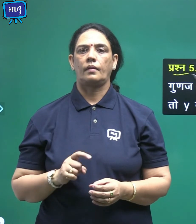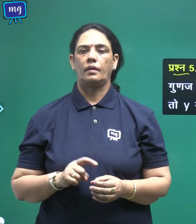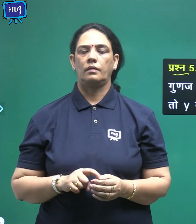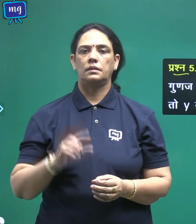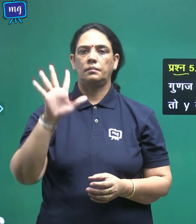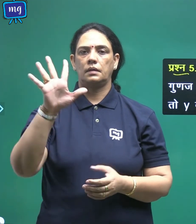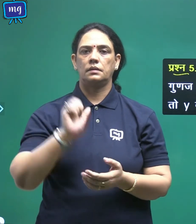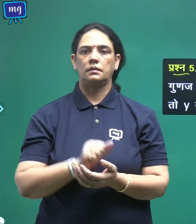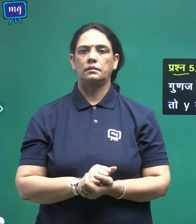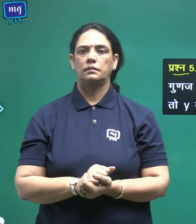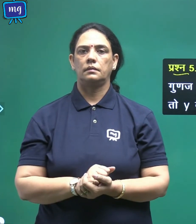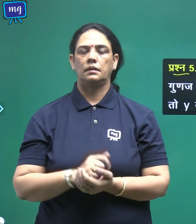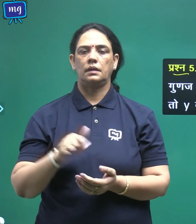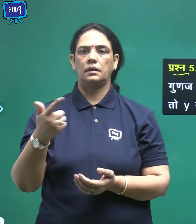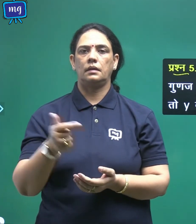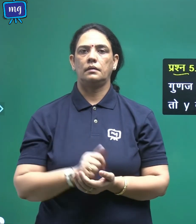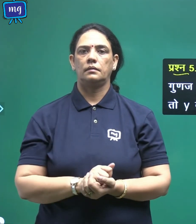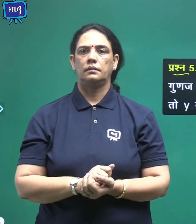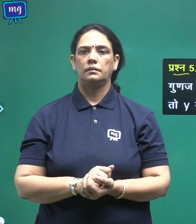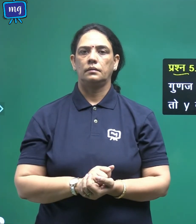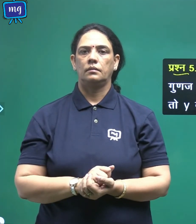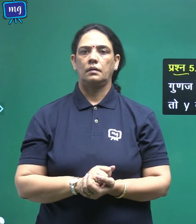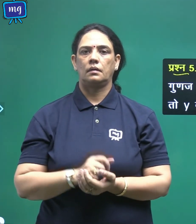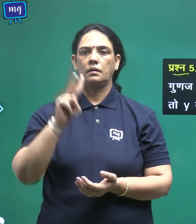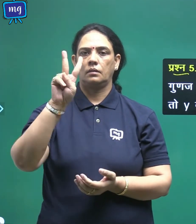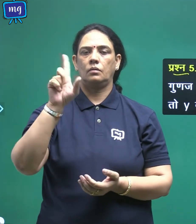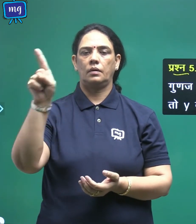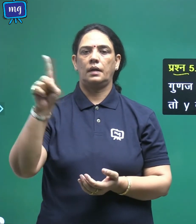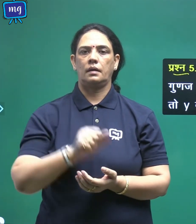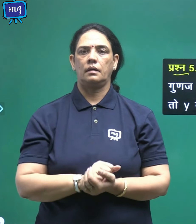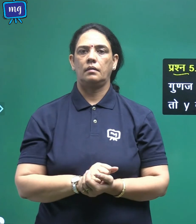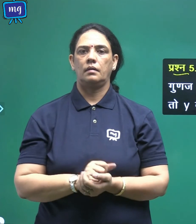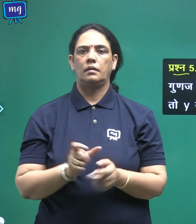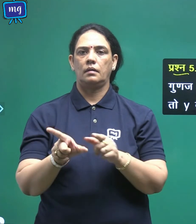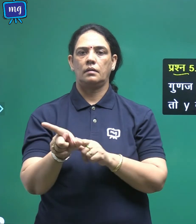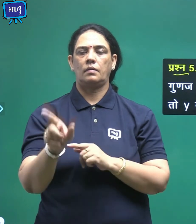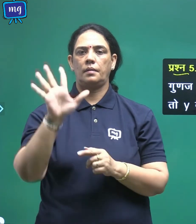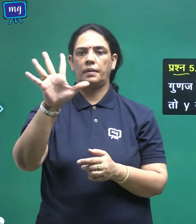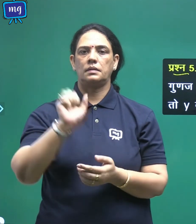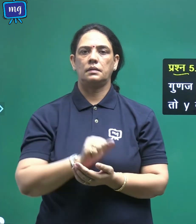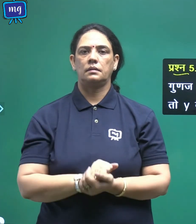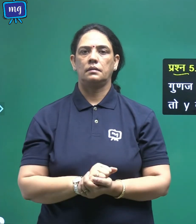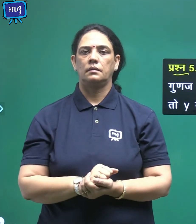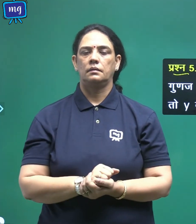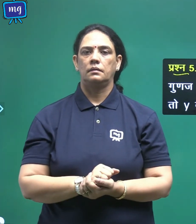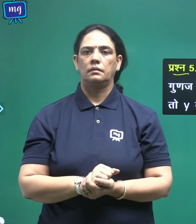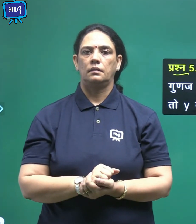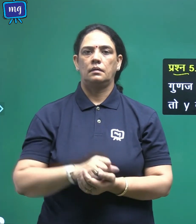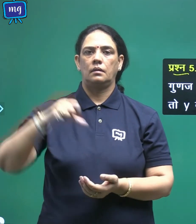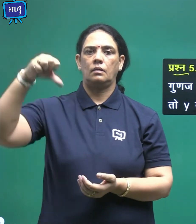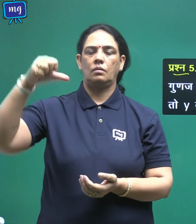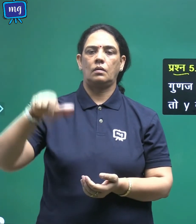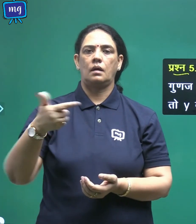प्रश्न 5, यदि 2 1 y 5 9